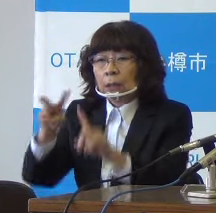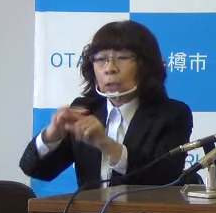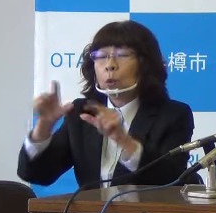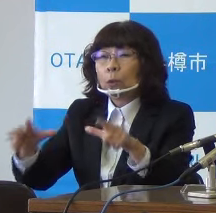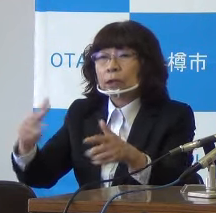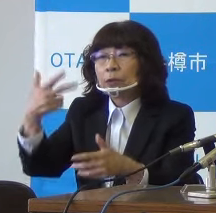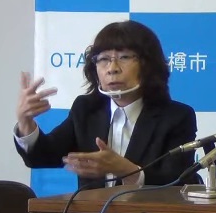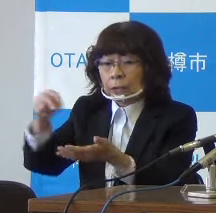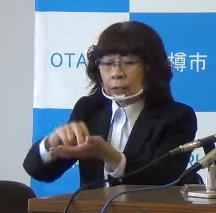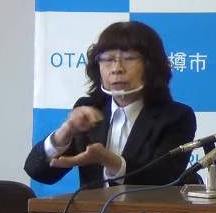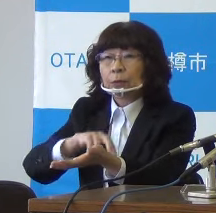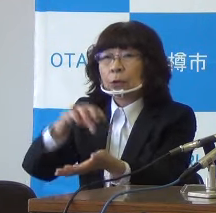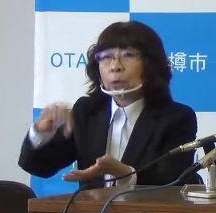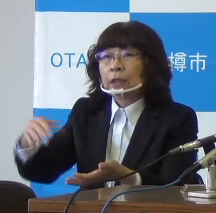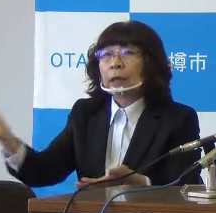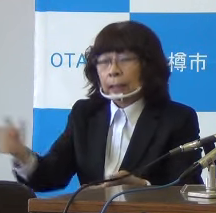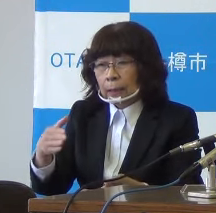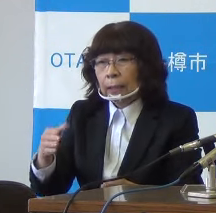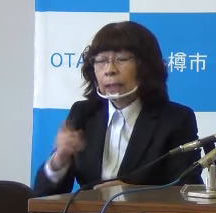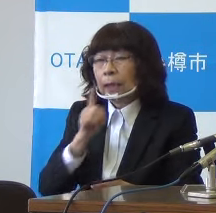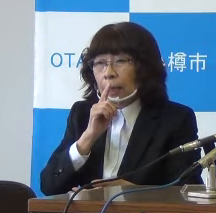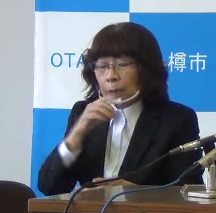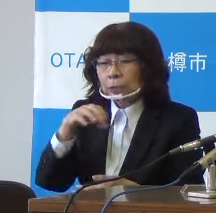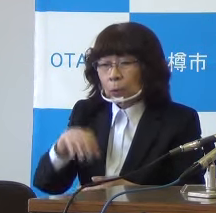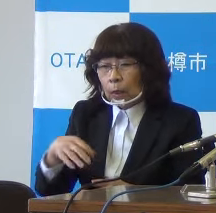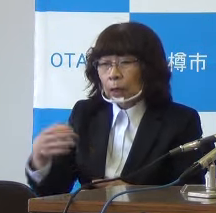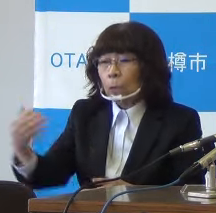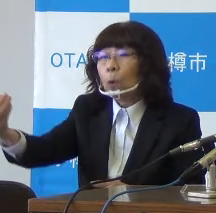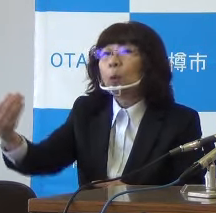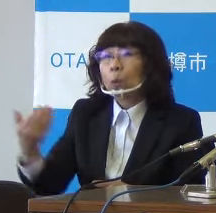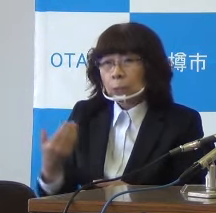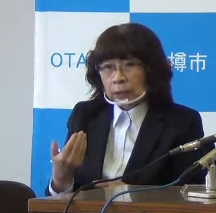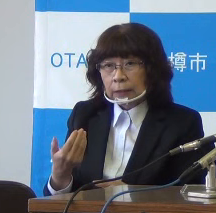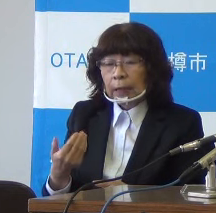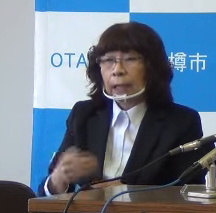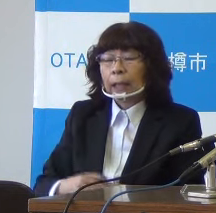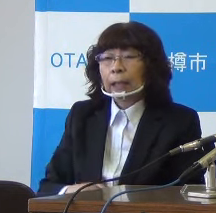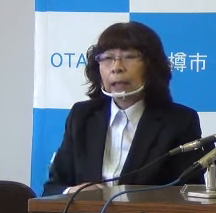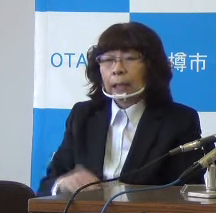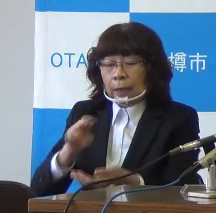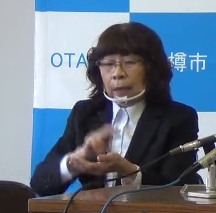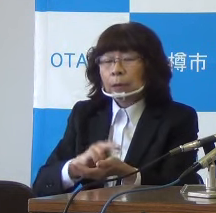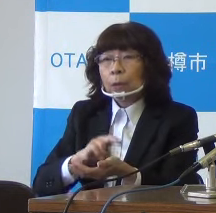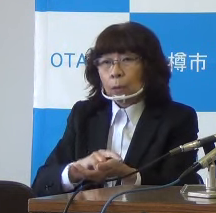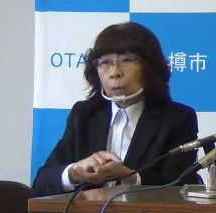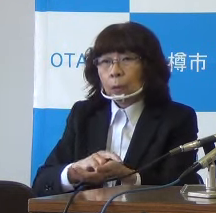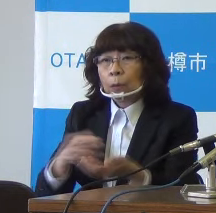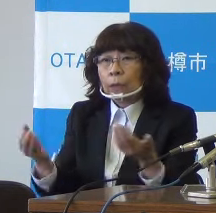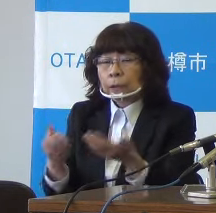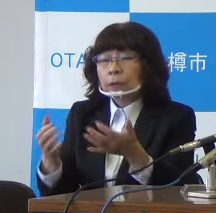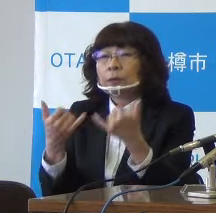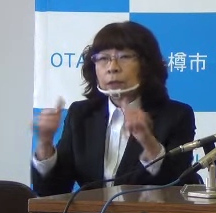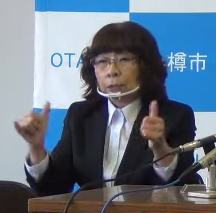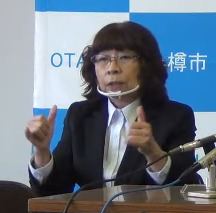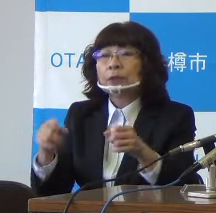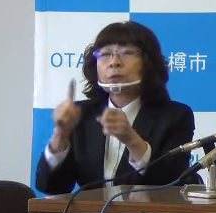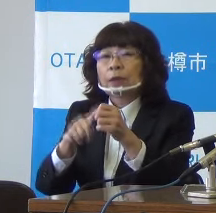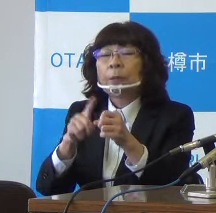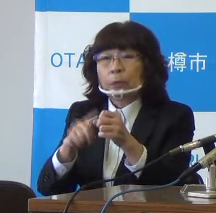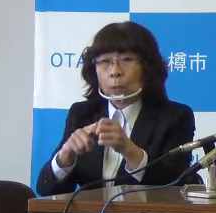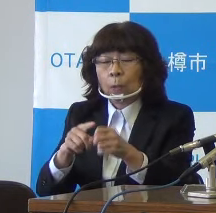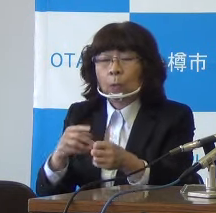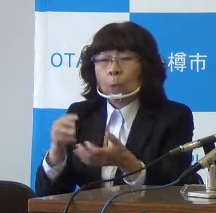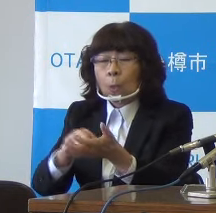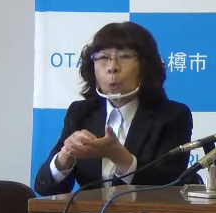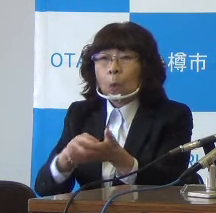小樽市立病院から秘書課を通じ医療従事者のためのワ